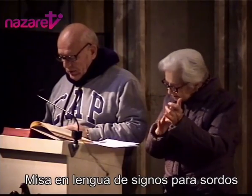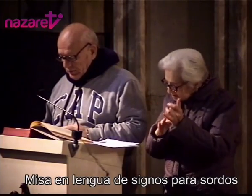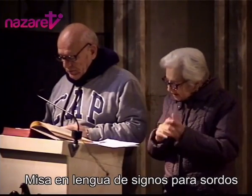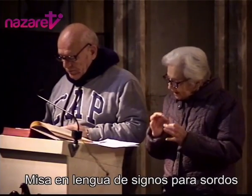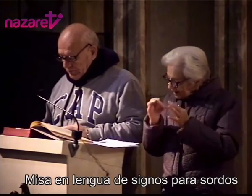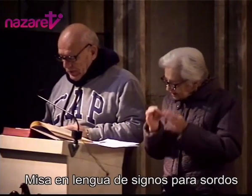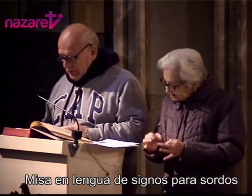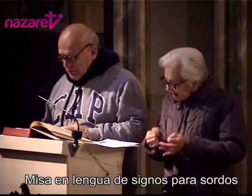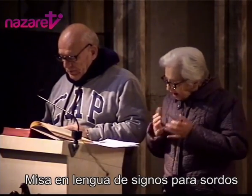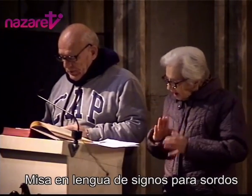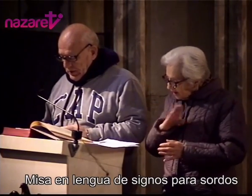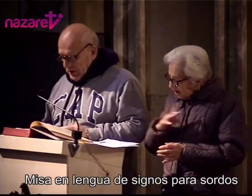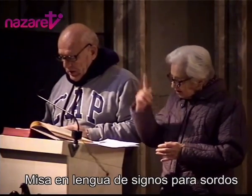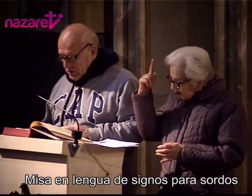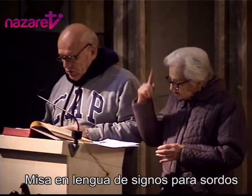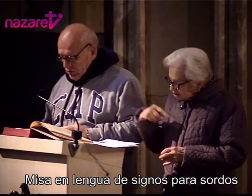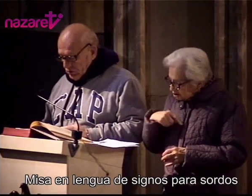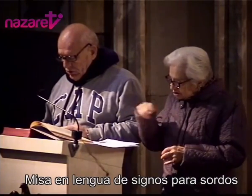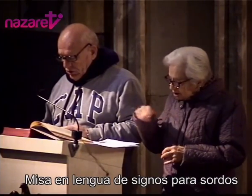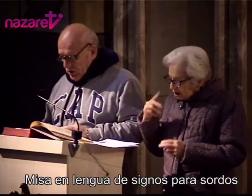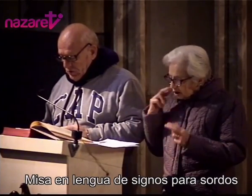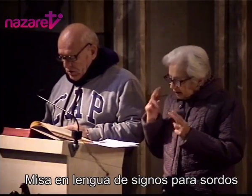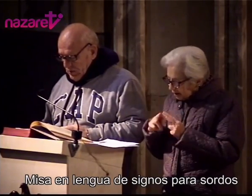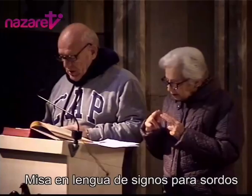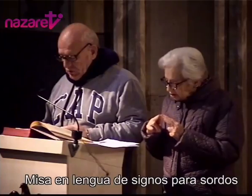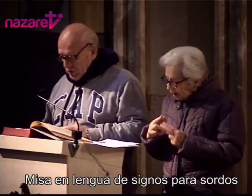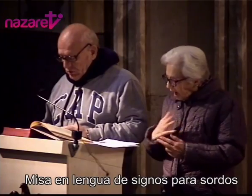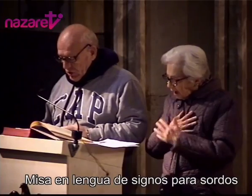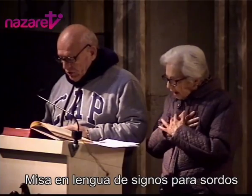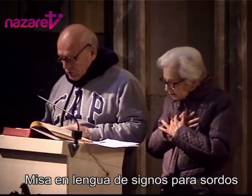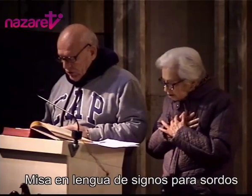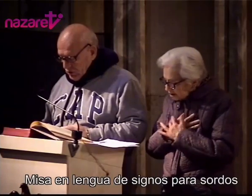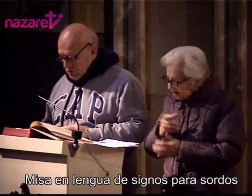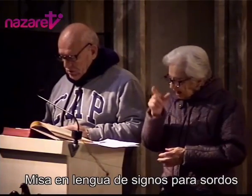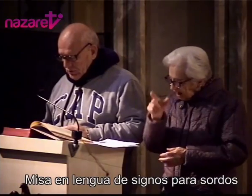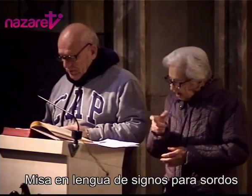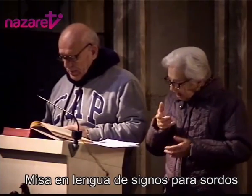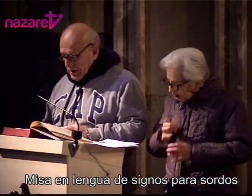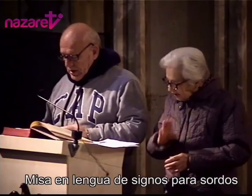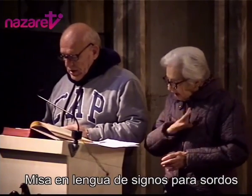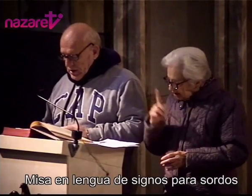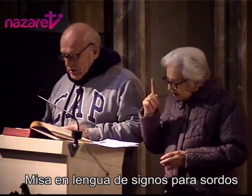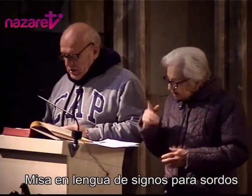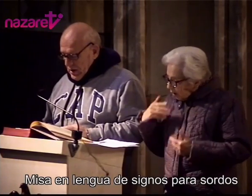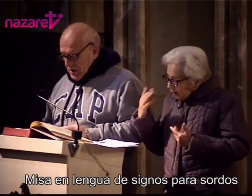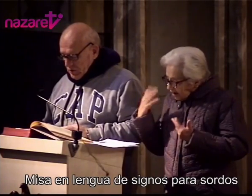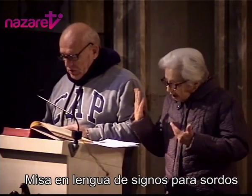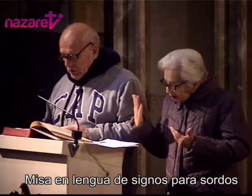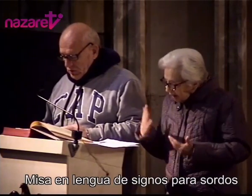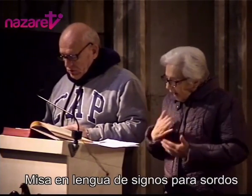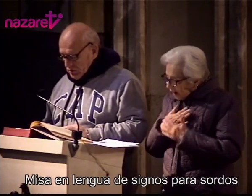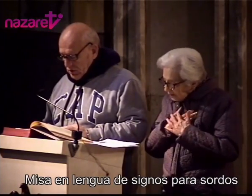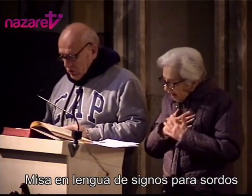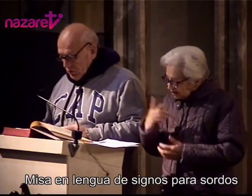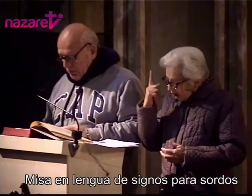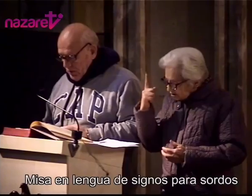él. En esto conocemos que amamos a los hijos de Dios. Si amamos a